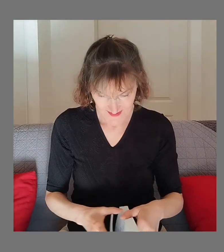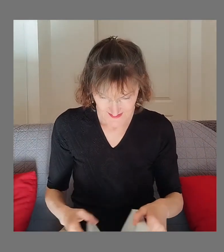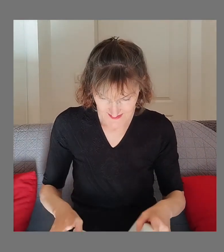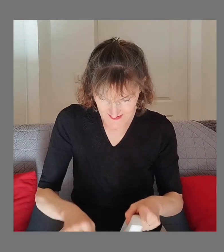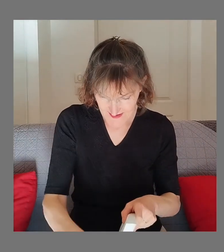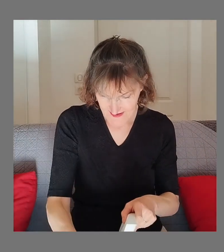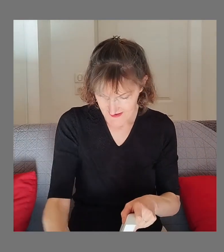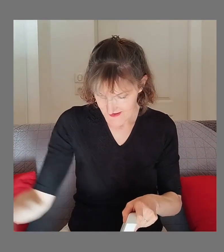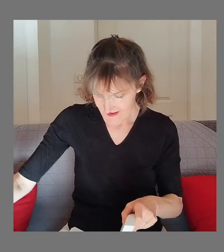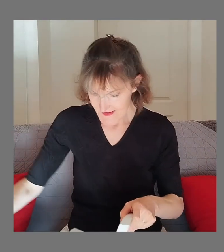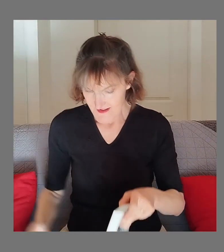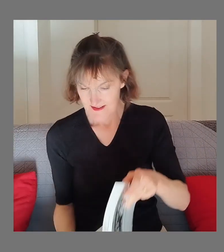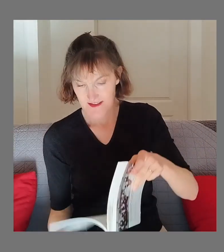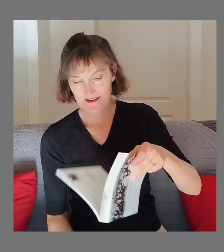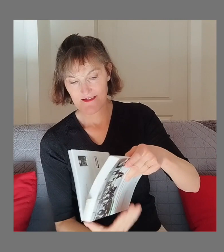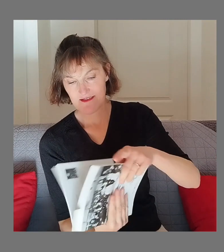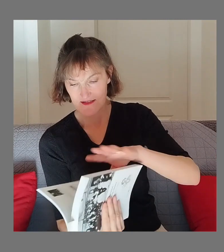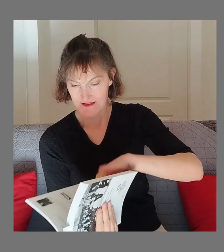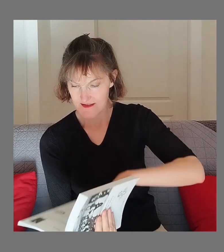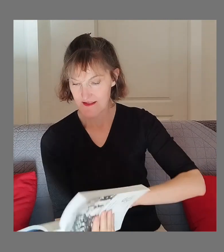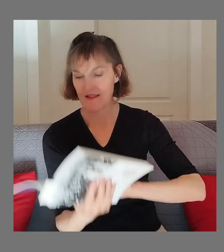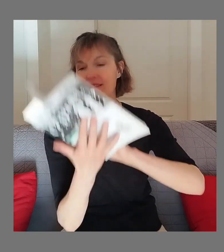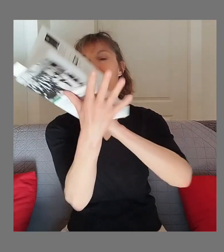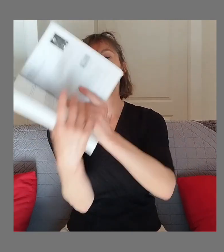Je vais vous montrer sa photo.